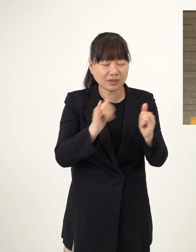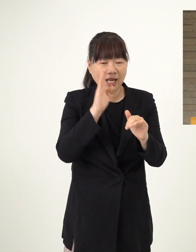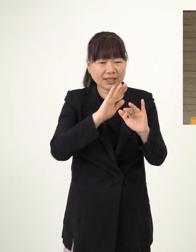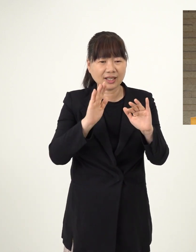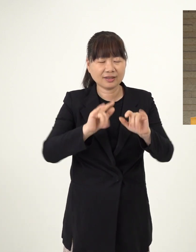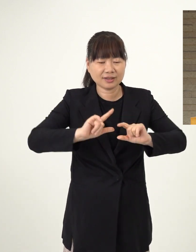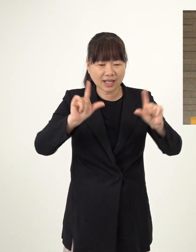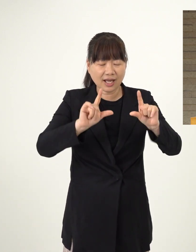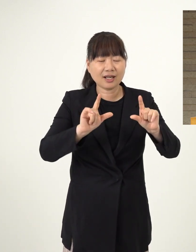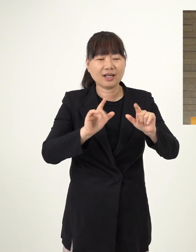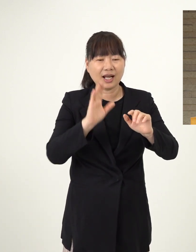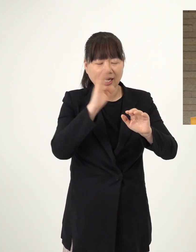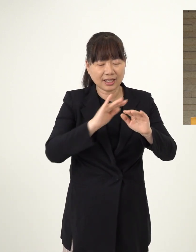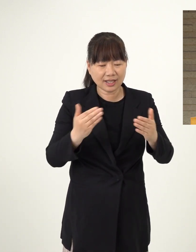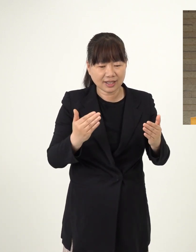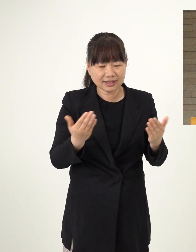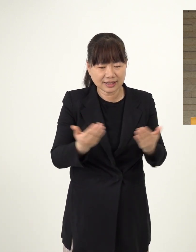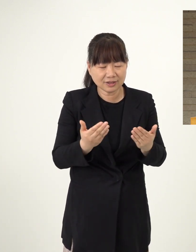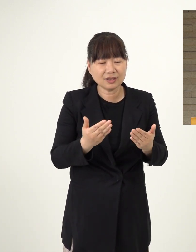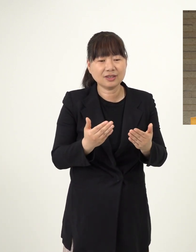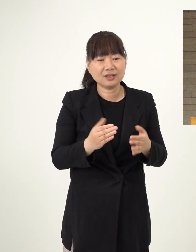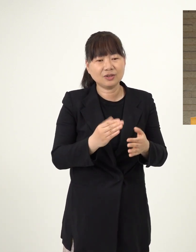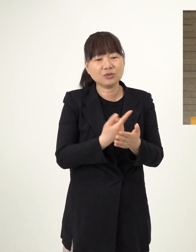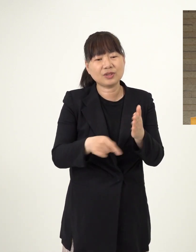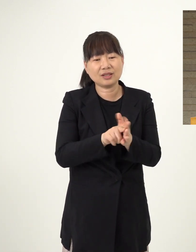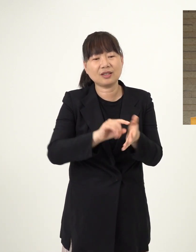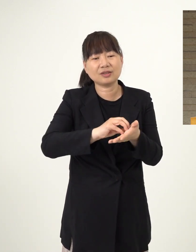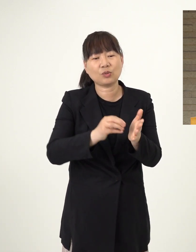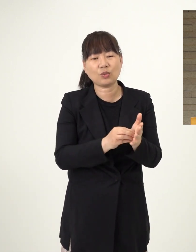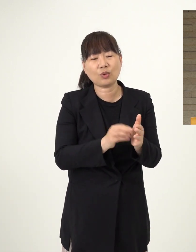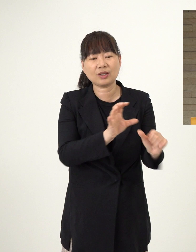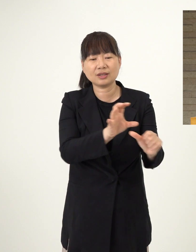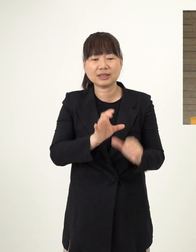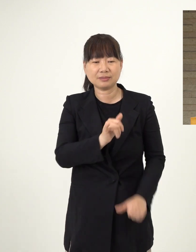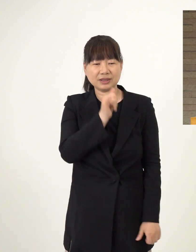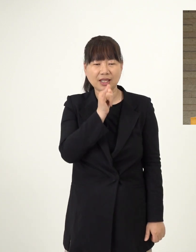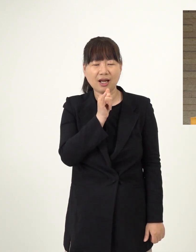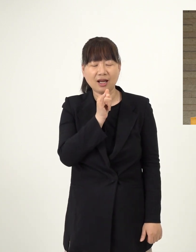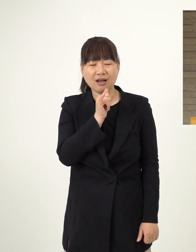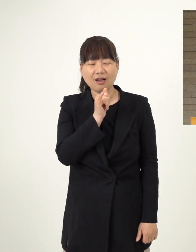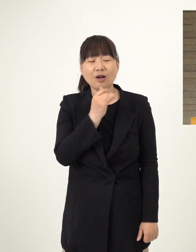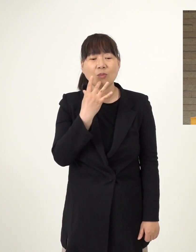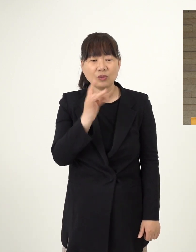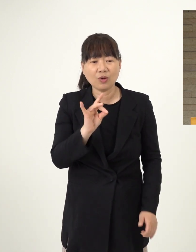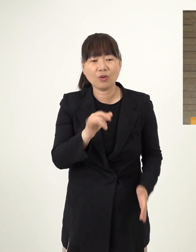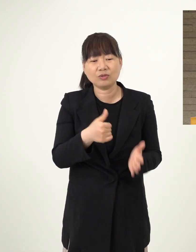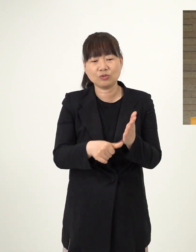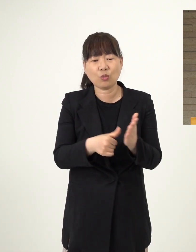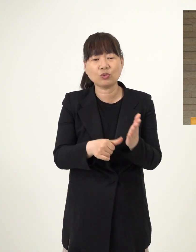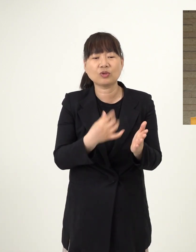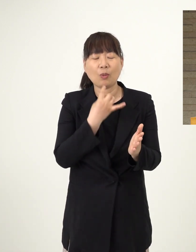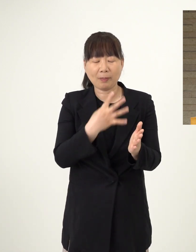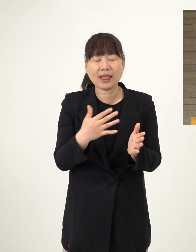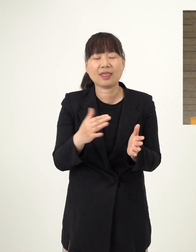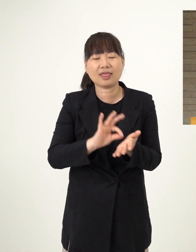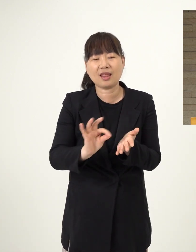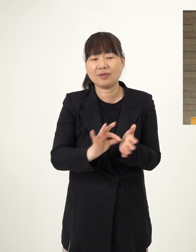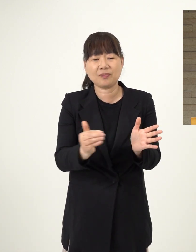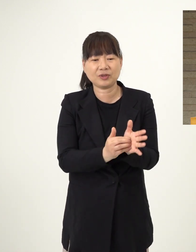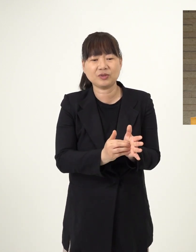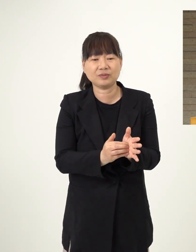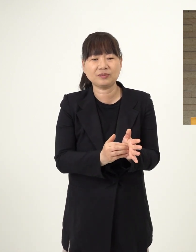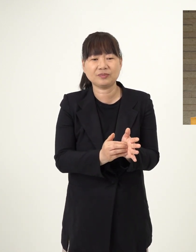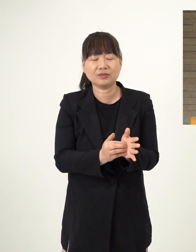위해서 적절히 쓰임받는다 그랬어요. 그게 도구로 쓰임받는 것에 불과해요. 그